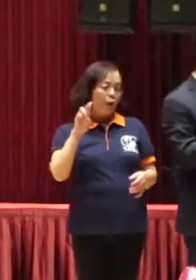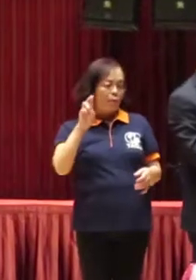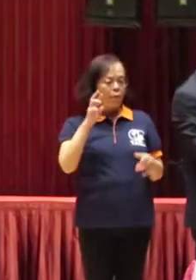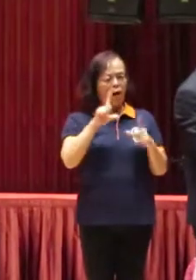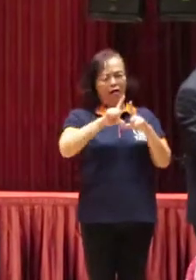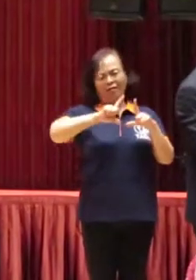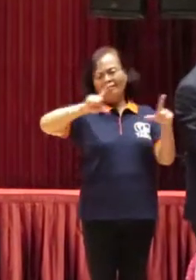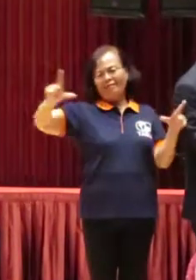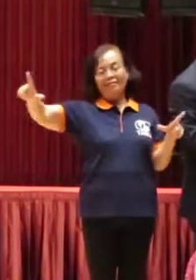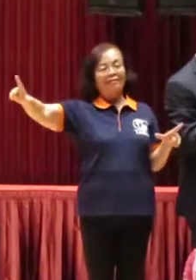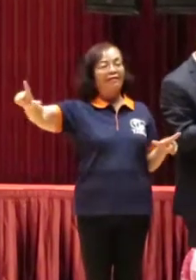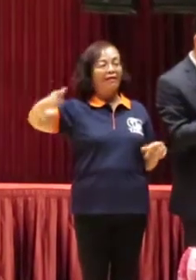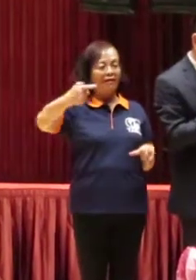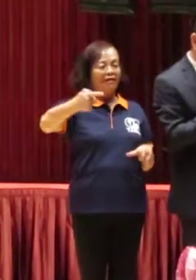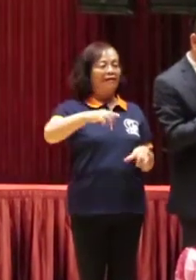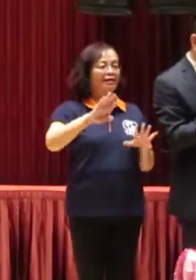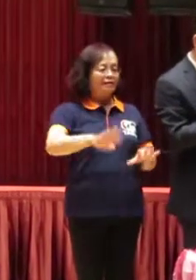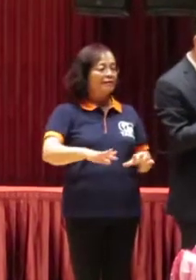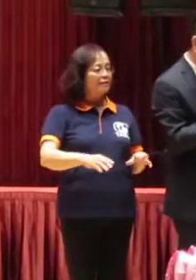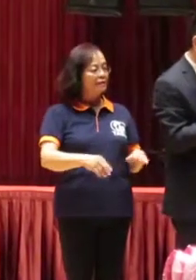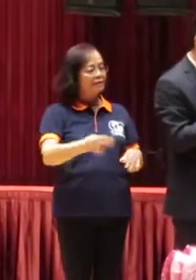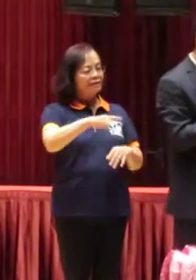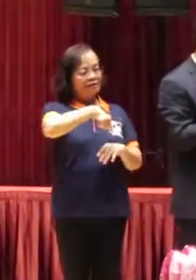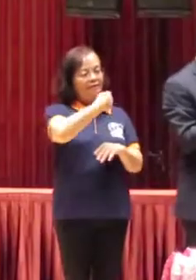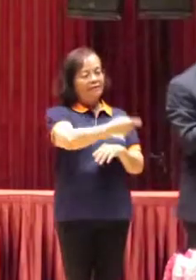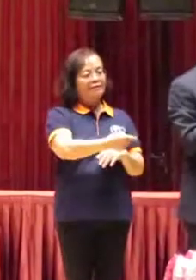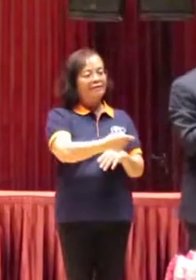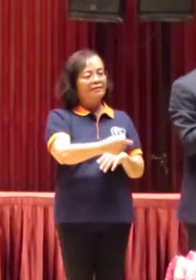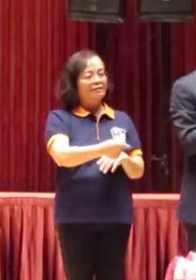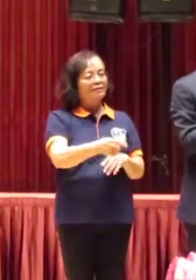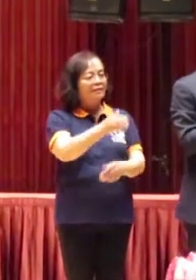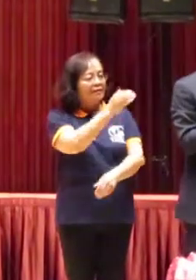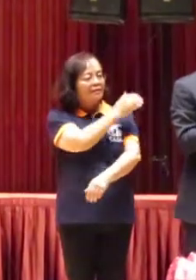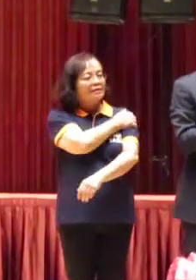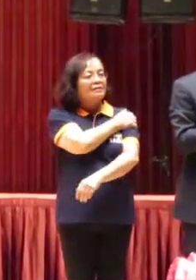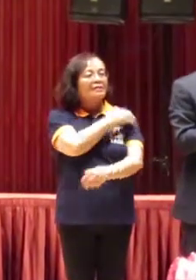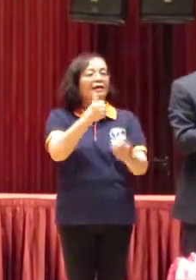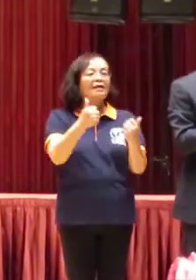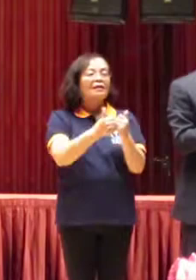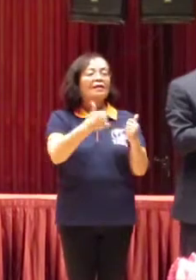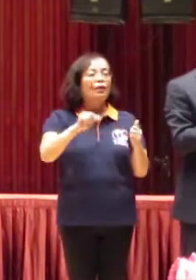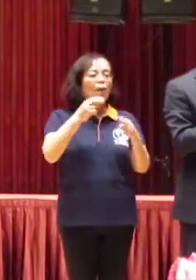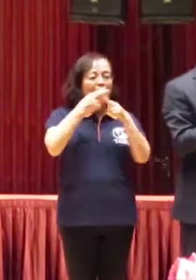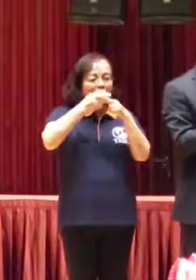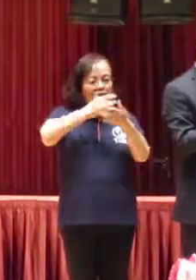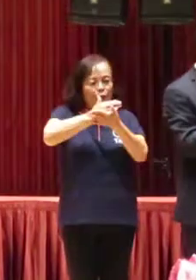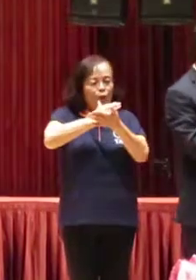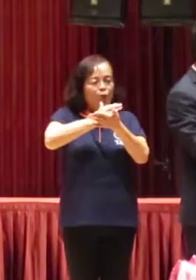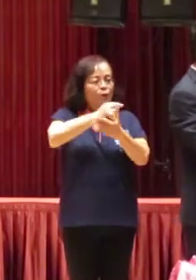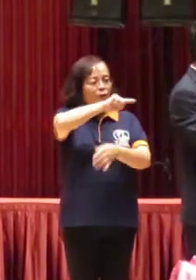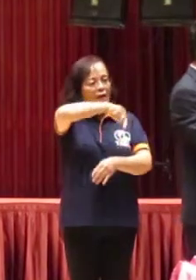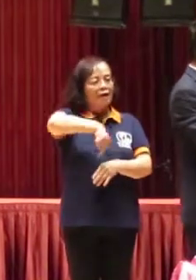了我们陆陆续续到达的贵宾，包括有我们陈仁天议员、我们的秘书